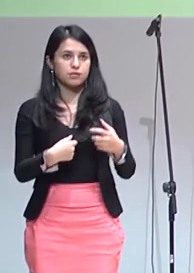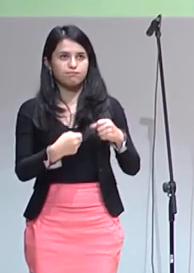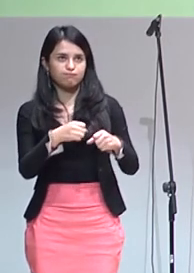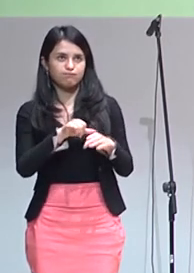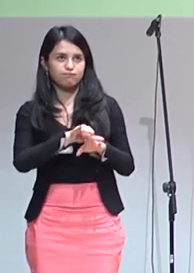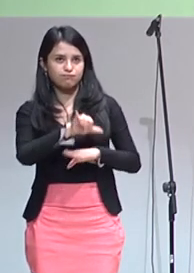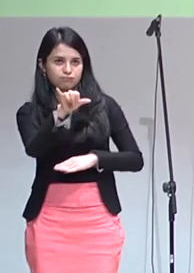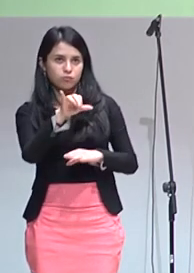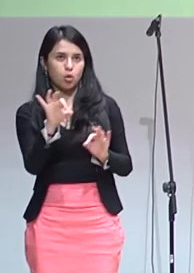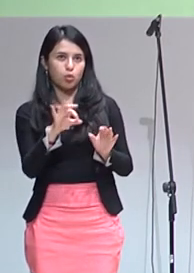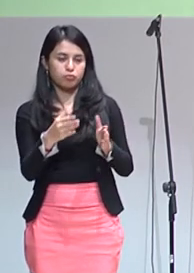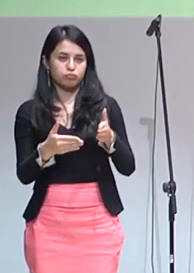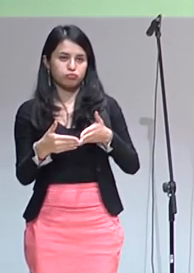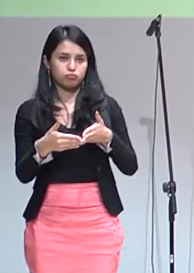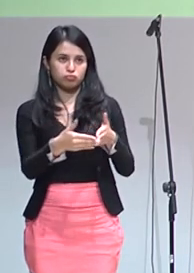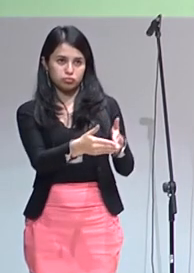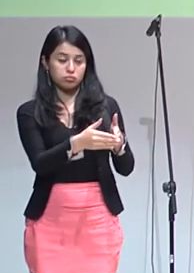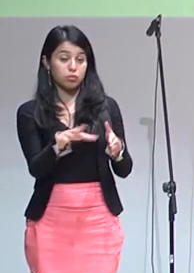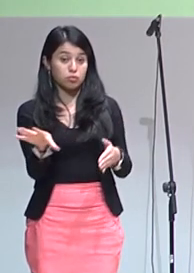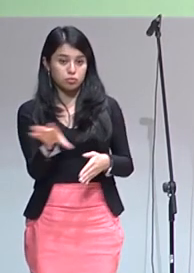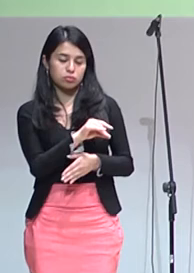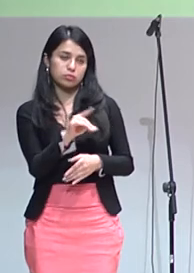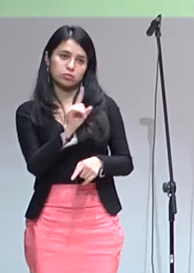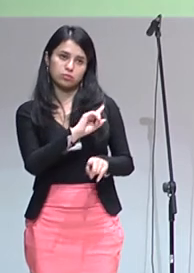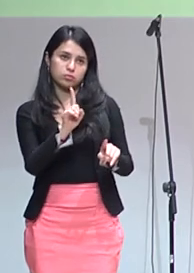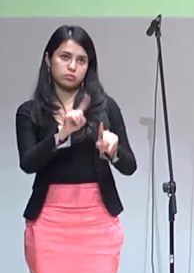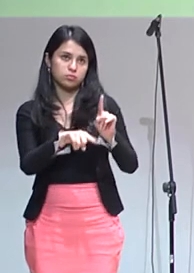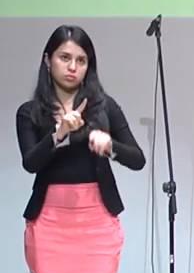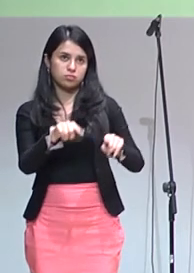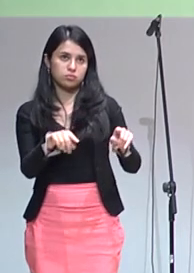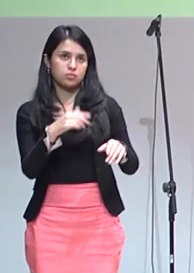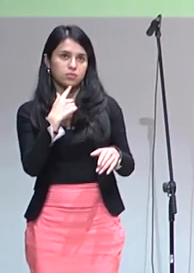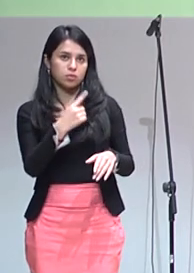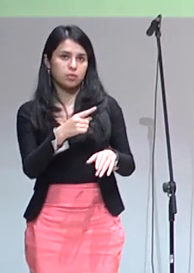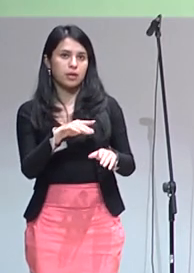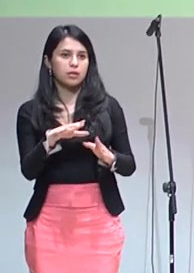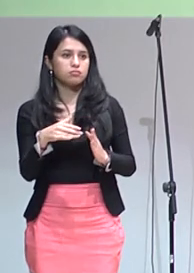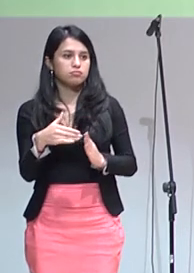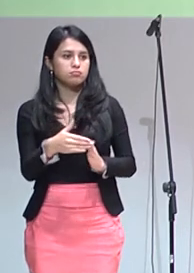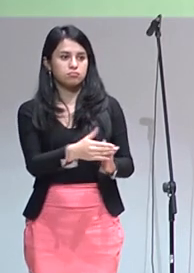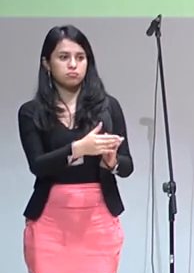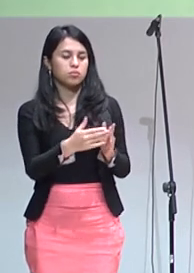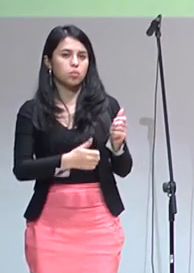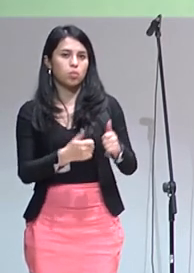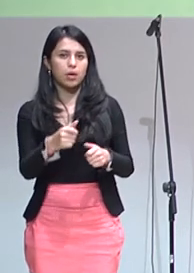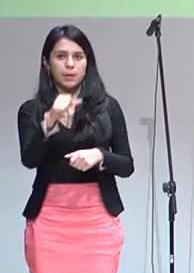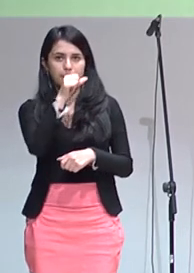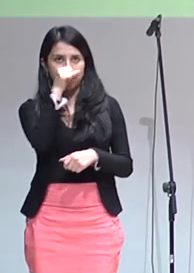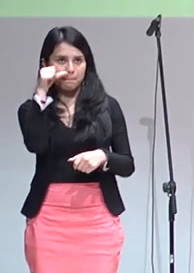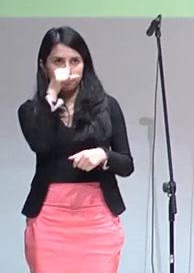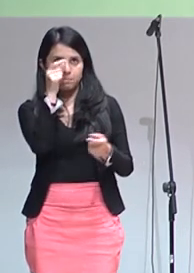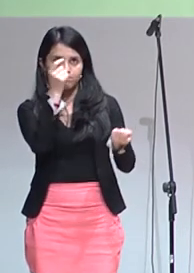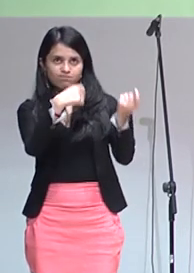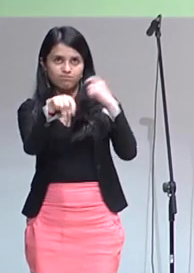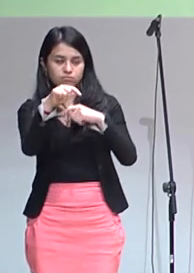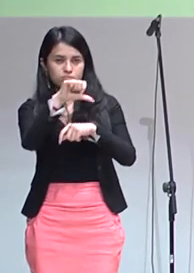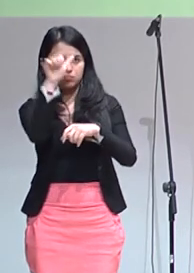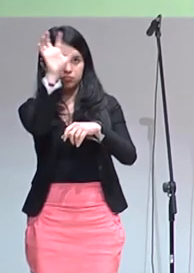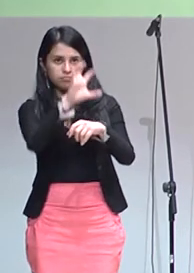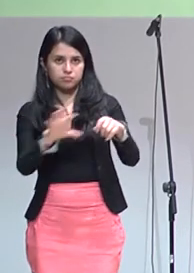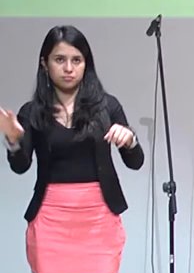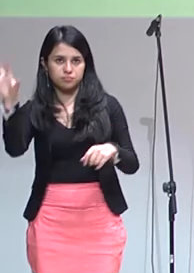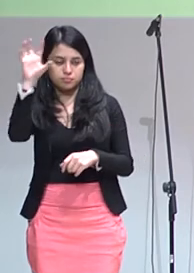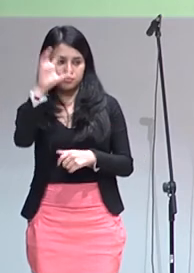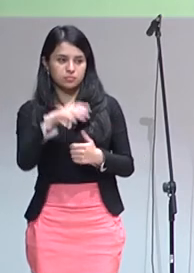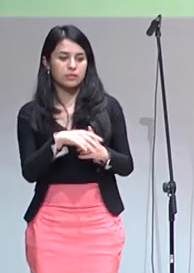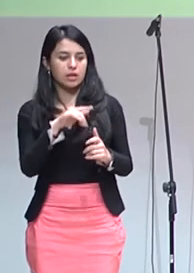y transportar, no todos los jóvenes, repito, transportar drogas hacia el exterior. Y